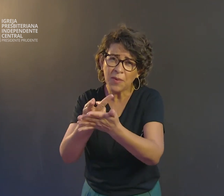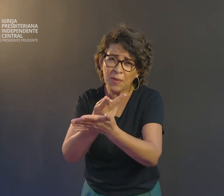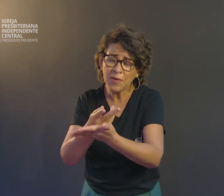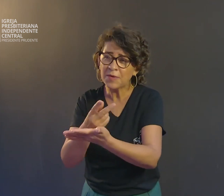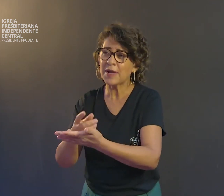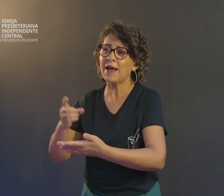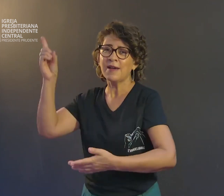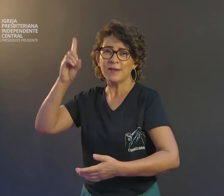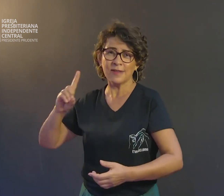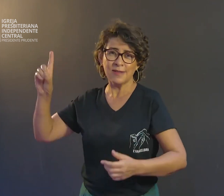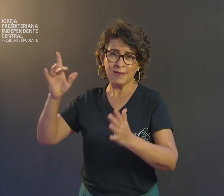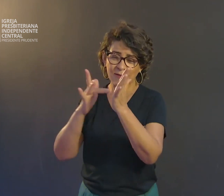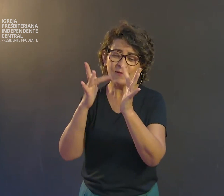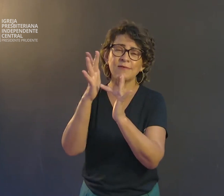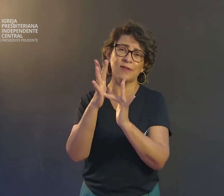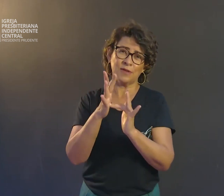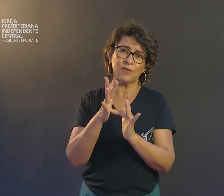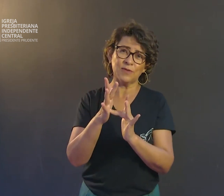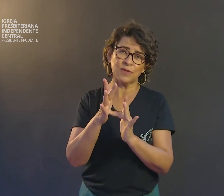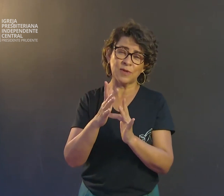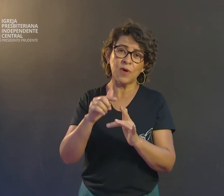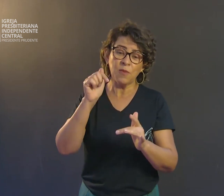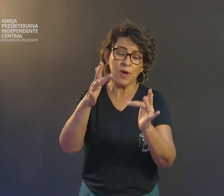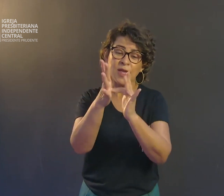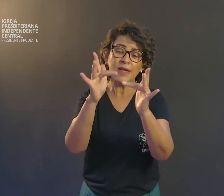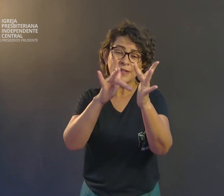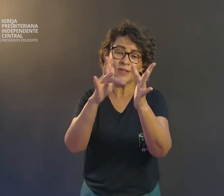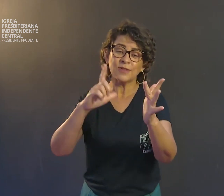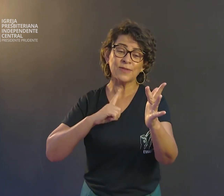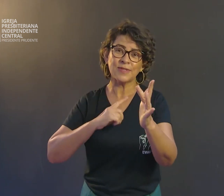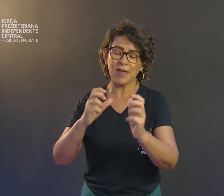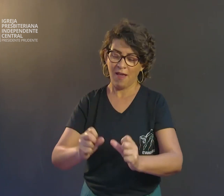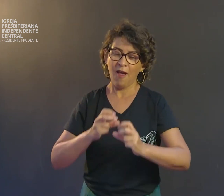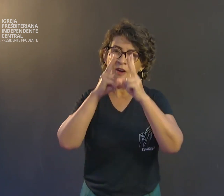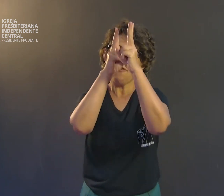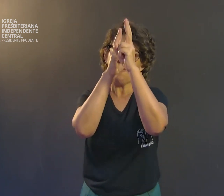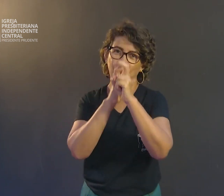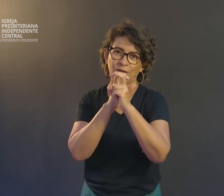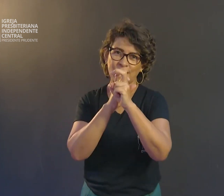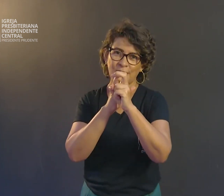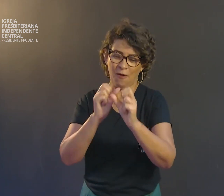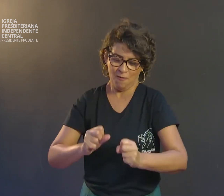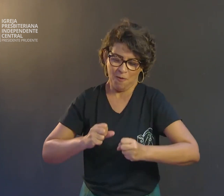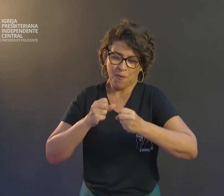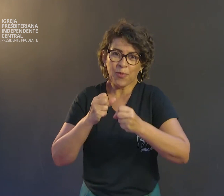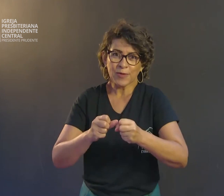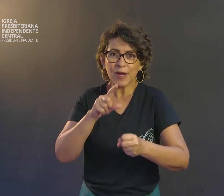Pois Jesus tem toda a força e poder necessários. E nosso papel é fazer